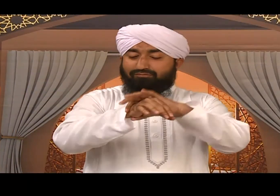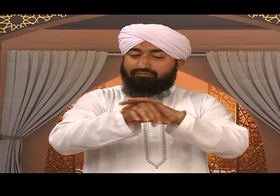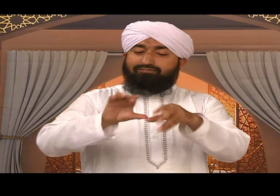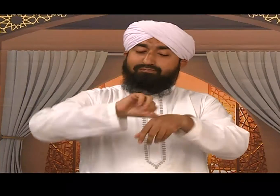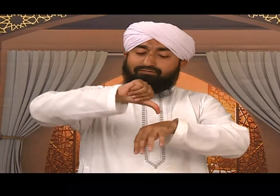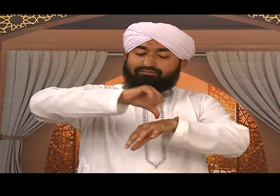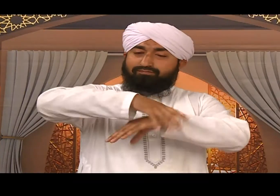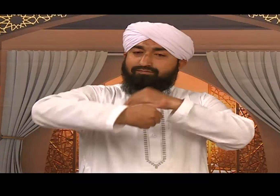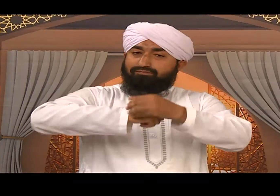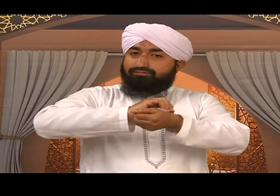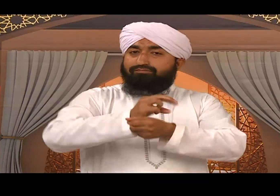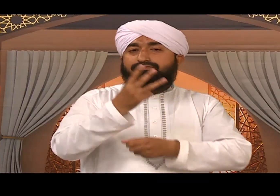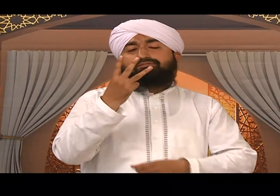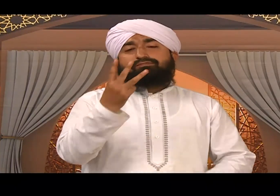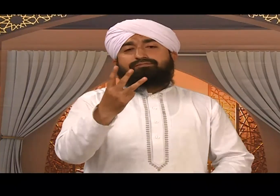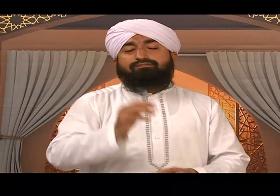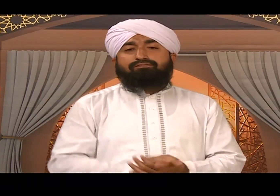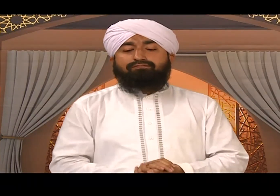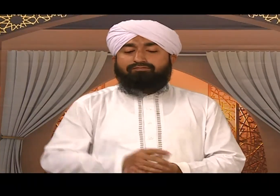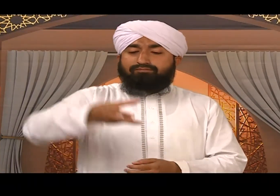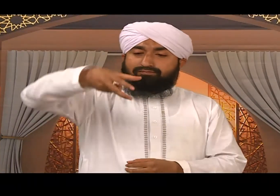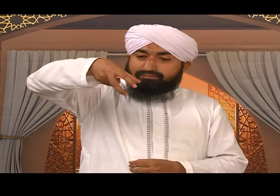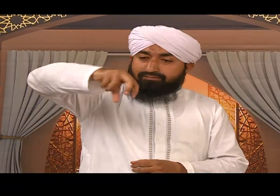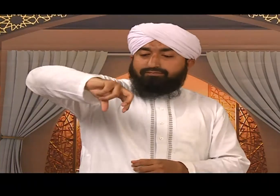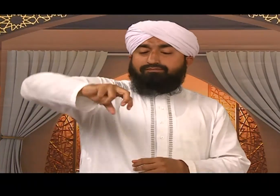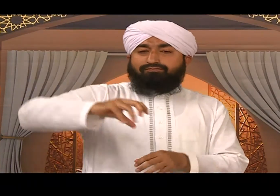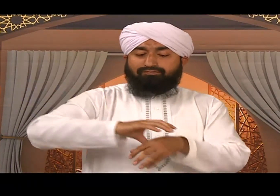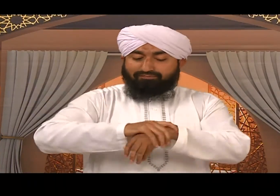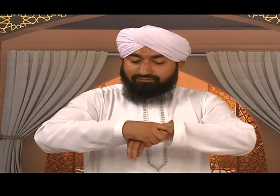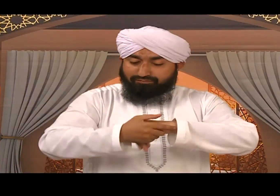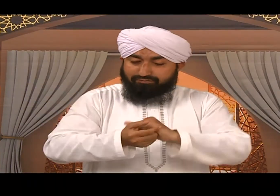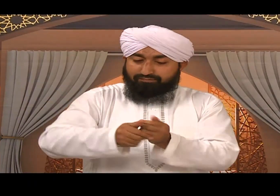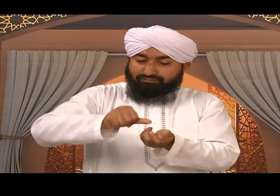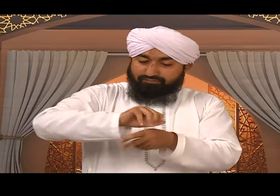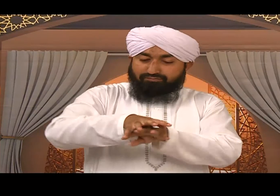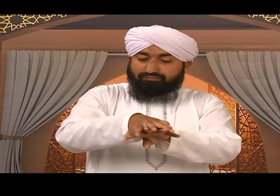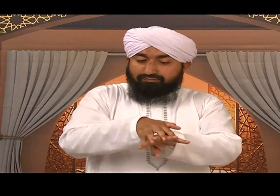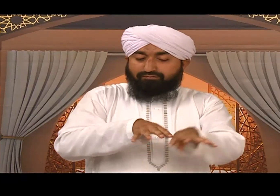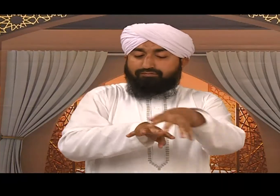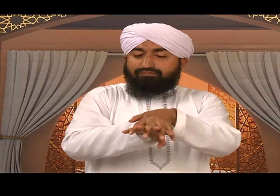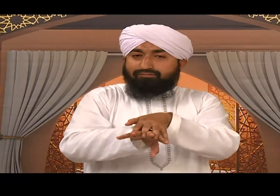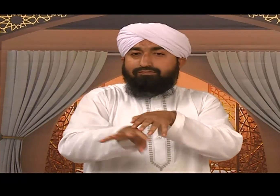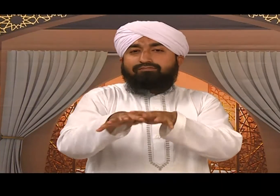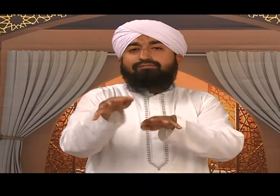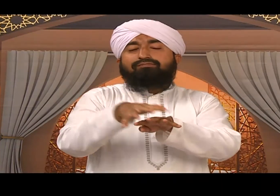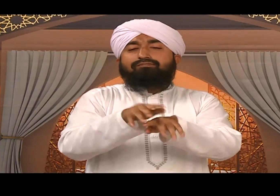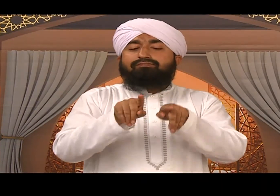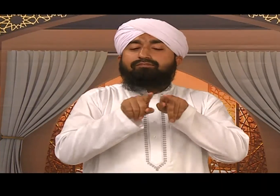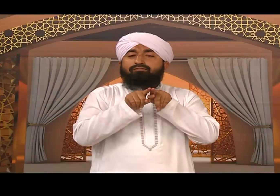دھونا۔ اب دونوں ہاتھ 3 بار پہنچوں تک دھوئیں۔ نل بند کر کے دونوں ہاتھوں کی انگلیوں کا خلال بھی کیجیے۔ ہاتھ